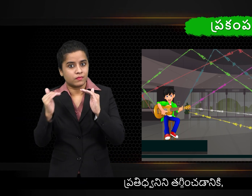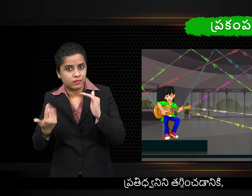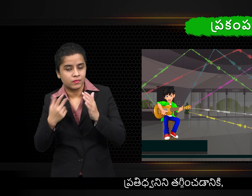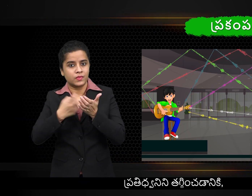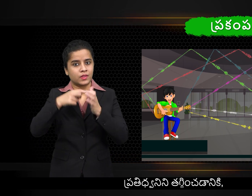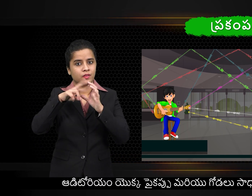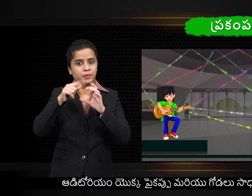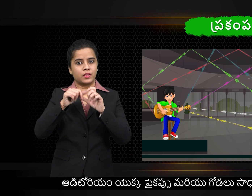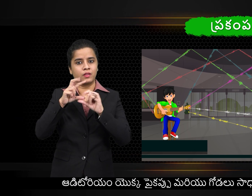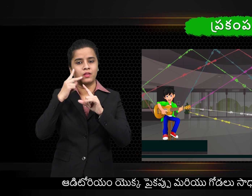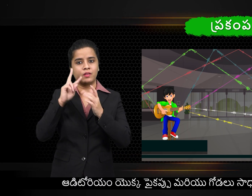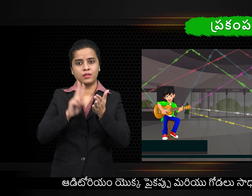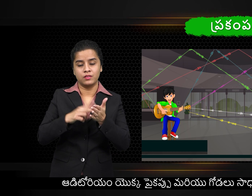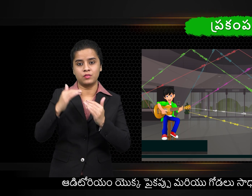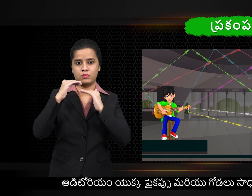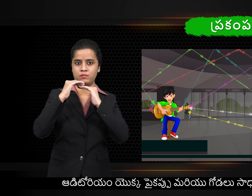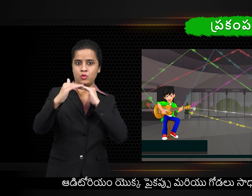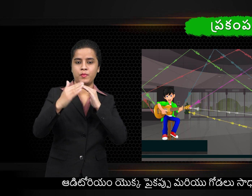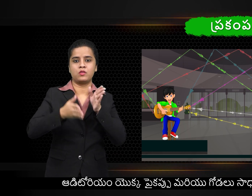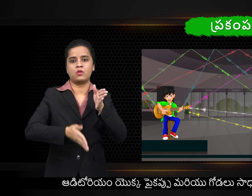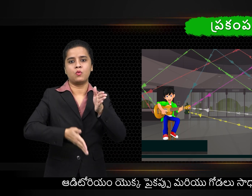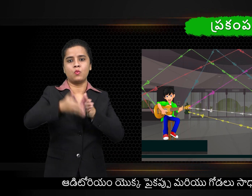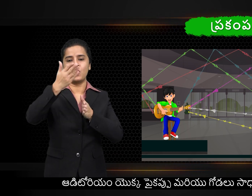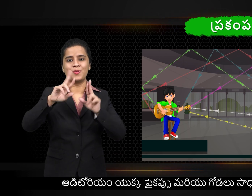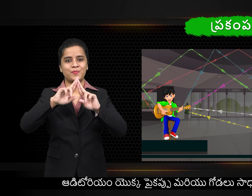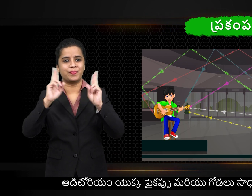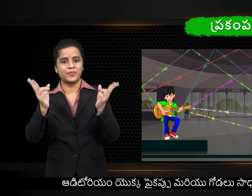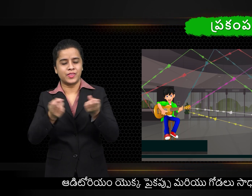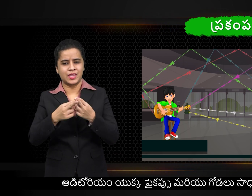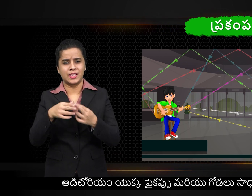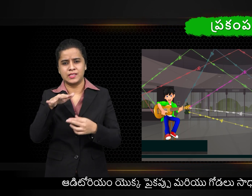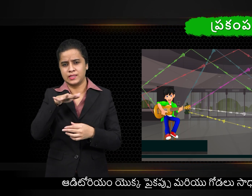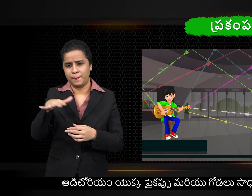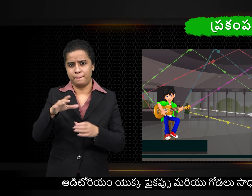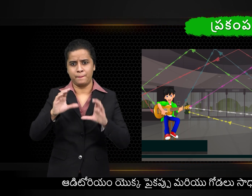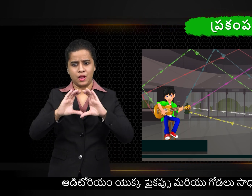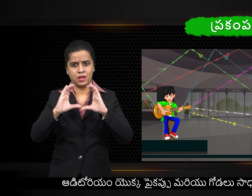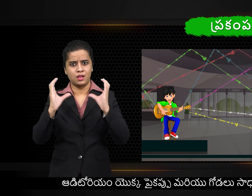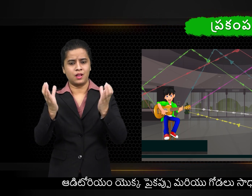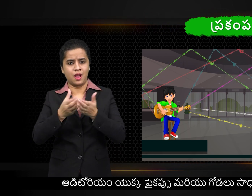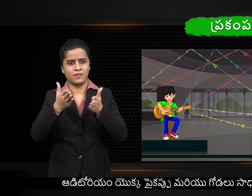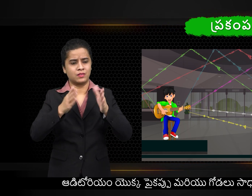ప్రతిధ్వనిని తగ్గించడానికి ఆడిటోరియం యొక్క పైకప్పు మరియు గోడలు సాధారణంగా